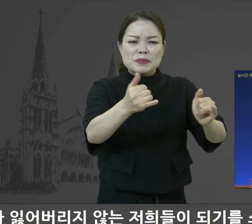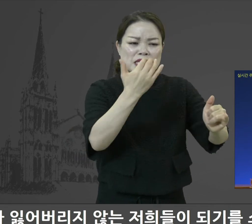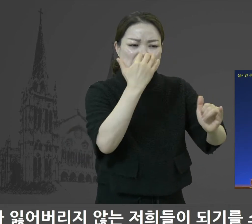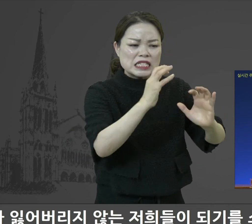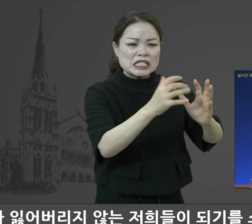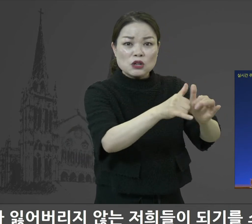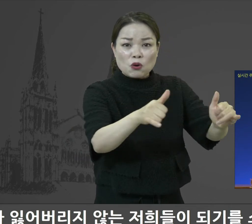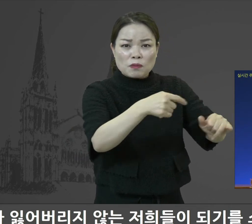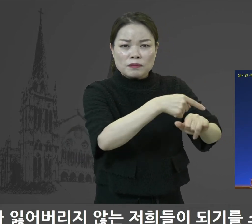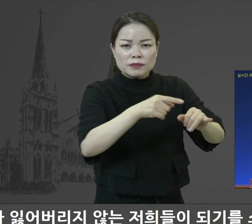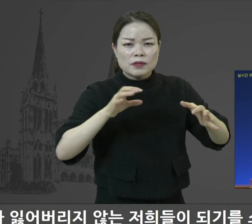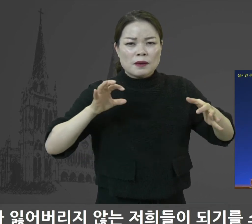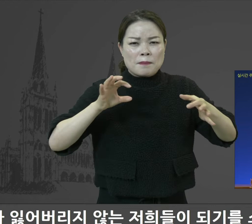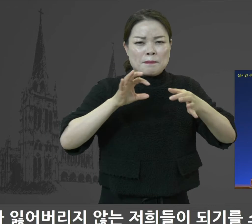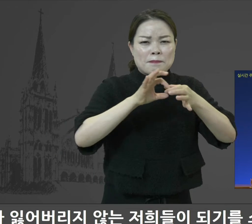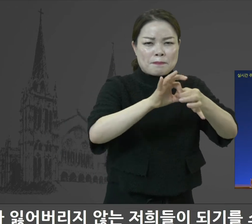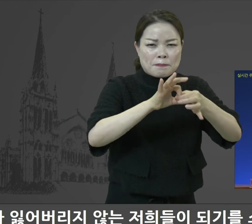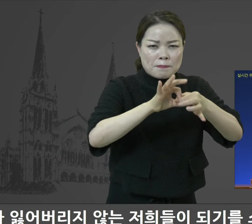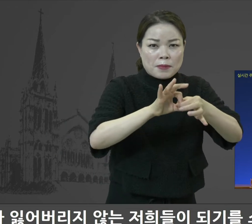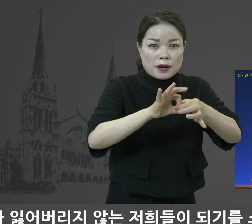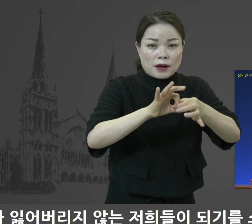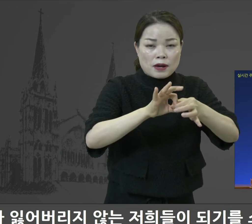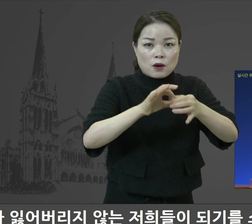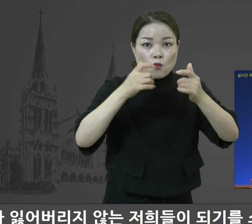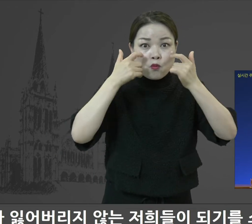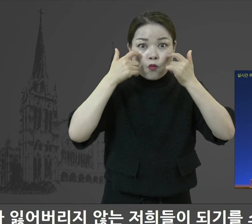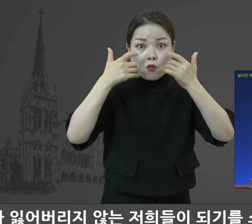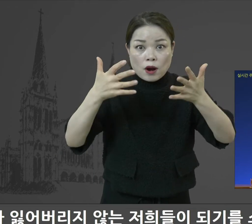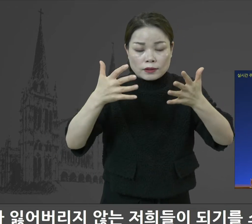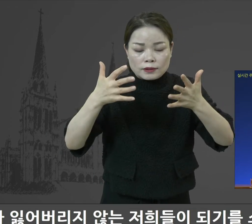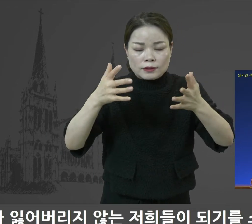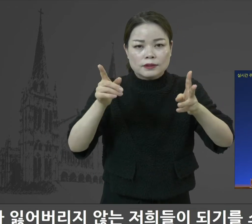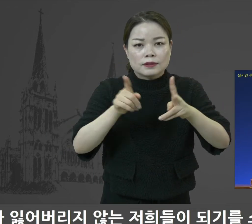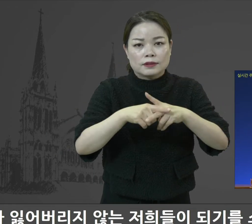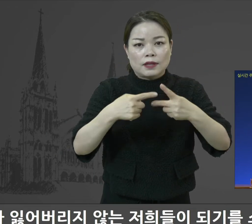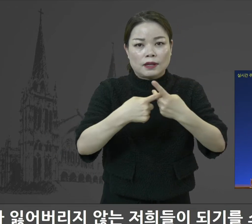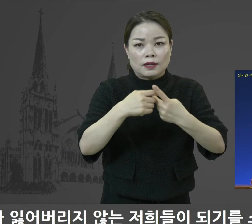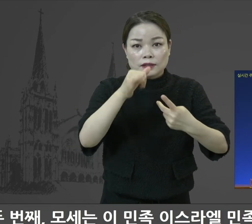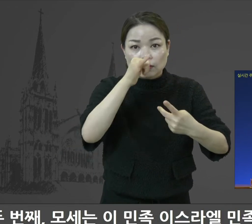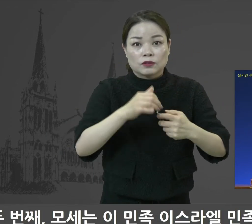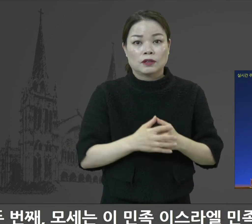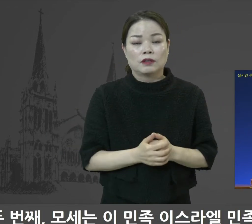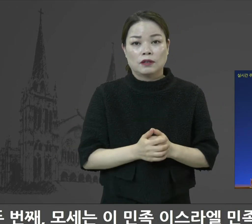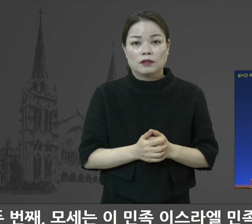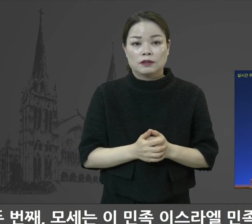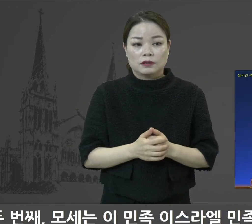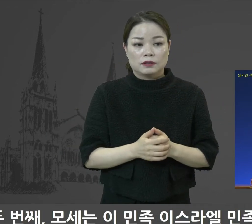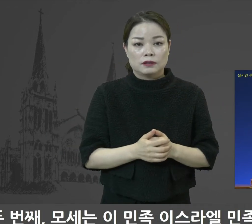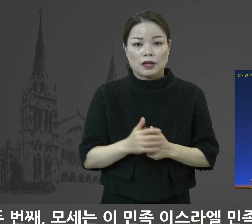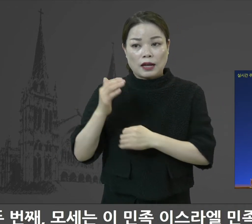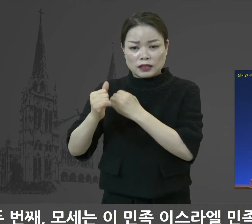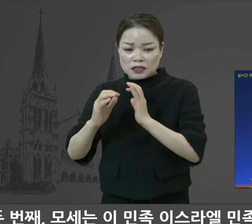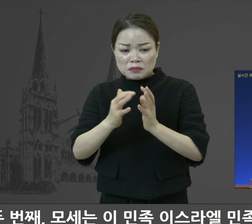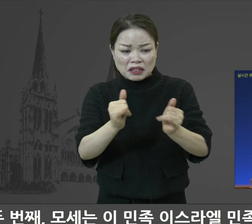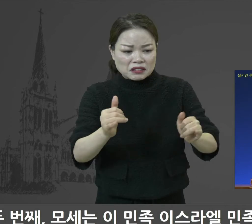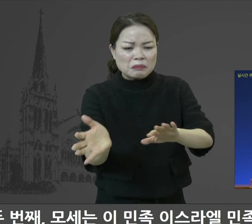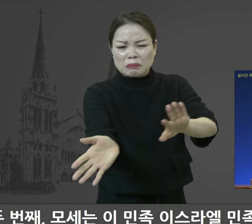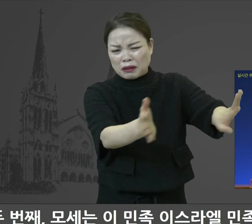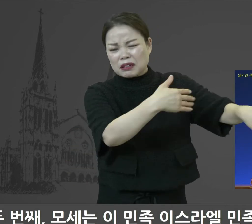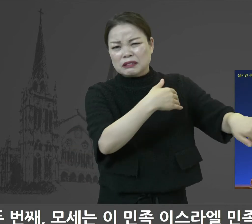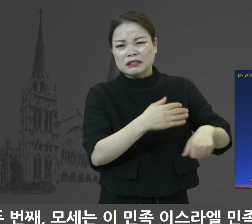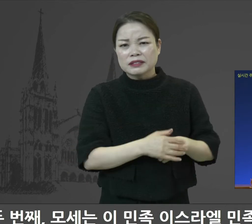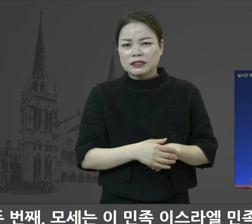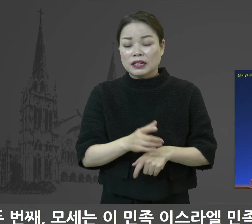이스라엘 민족과 결속되어 있다는 사실을 확실히 이해했습니다. 그래서 하나님이 이 백성들 싹